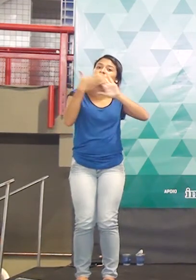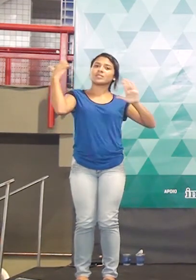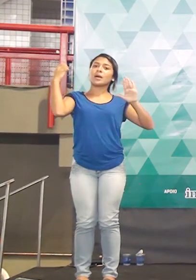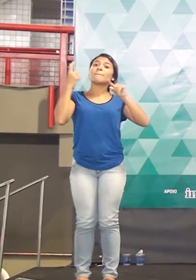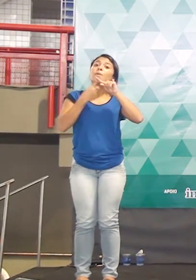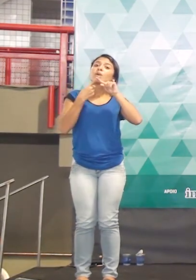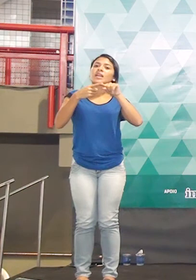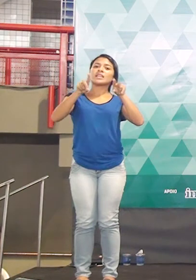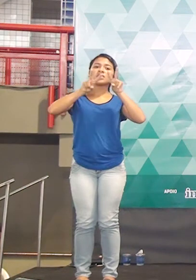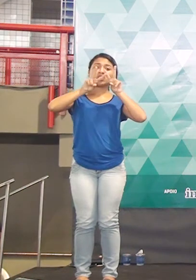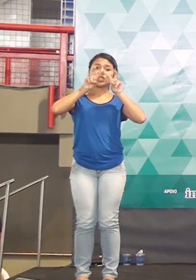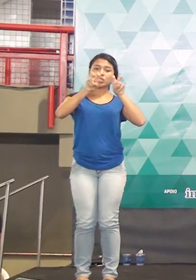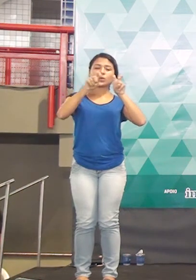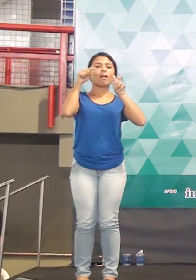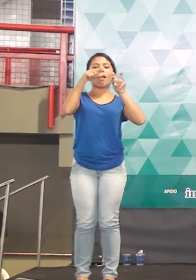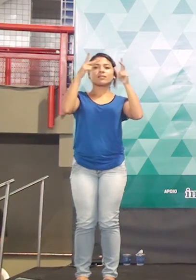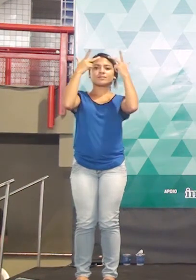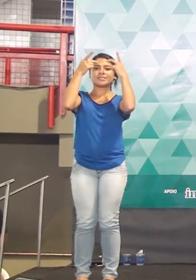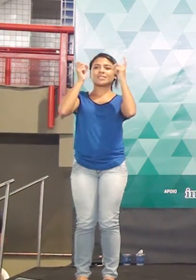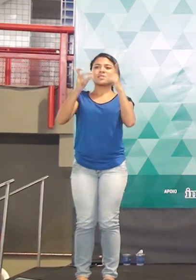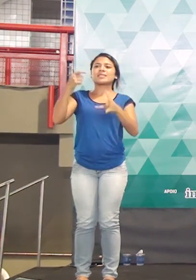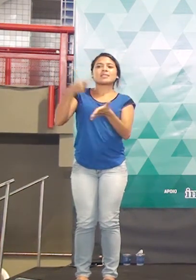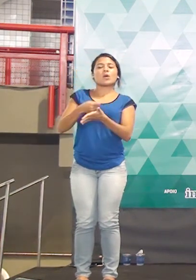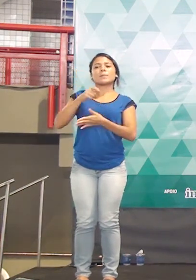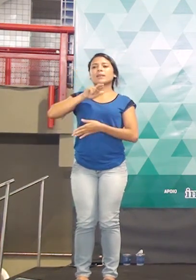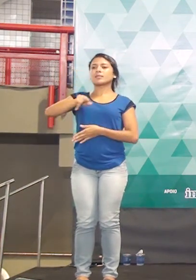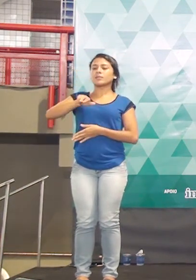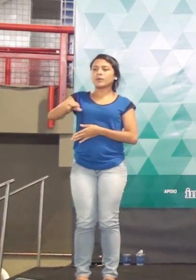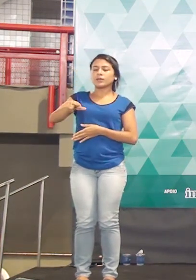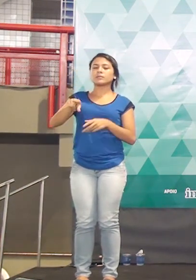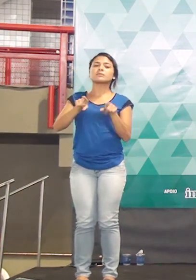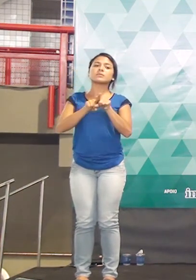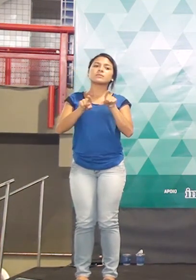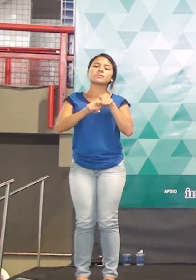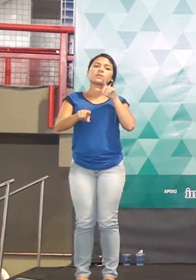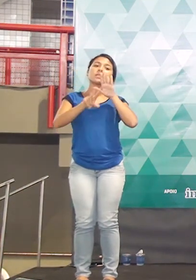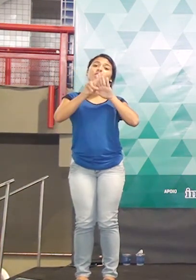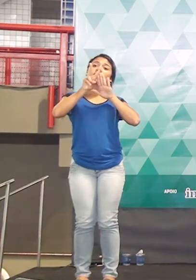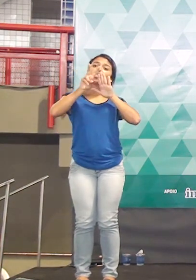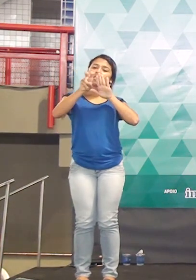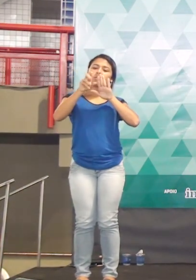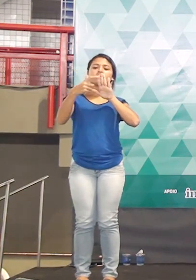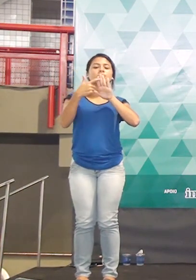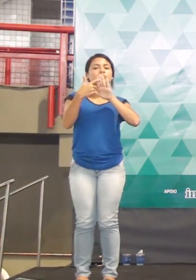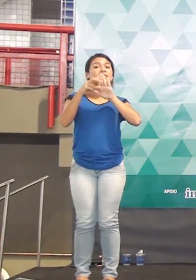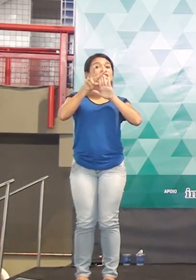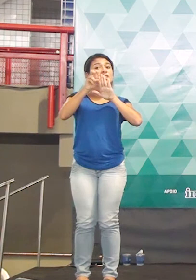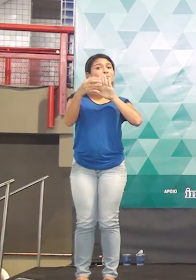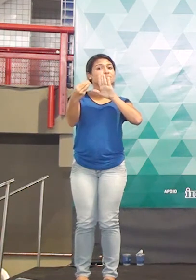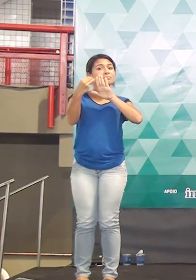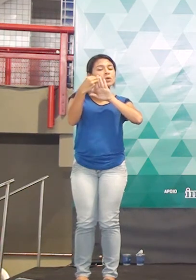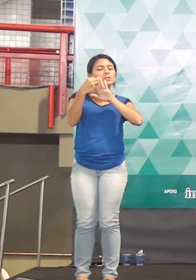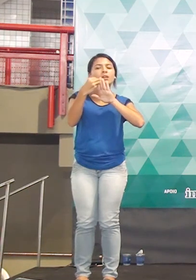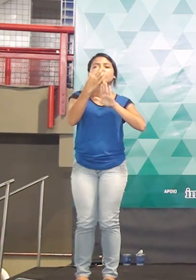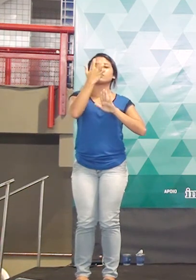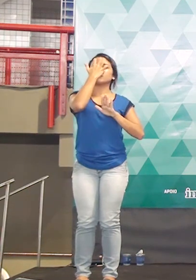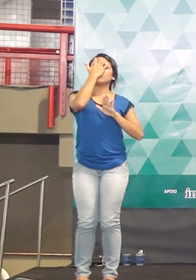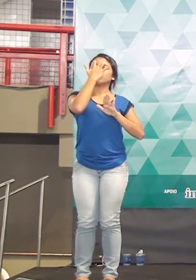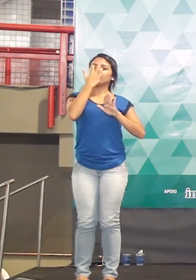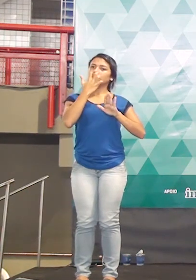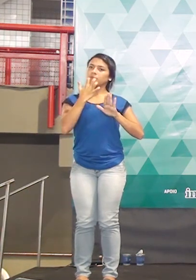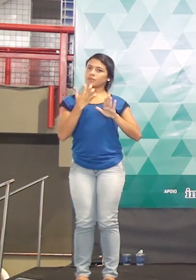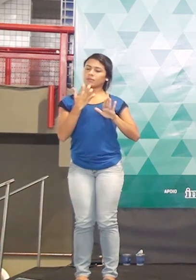é facultativo. E os títulos, para quem não treinam, título é coisa séria. Você vai pegar o